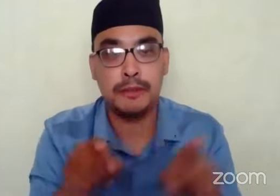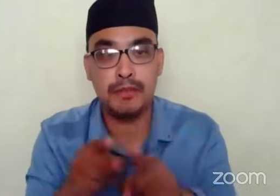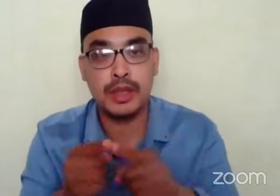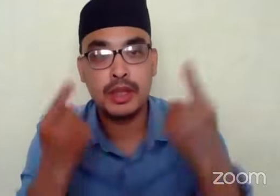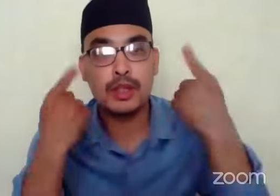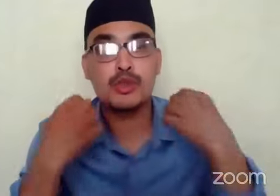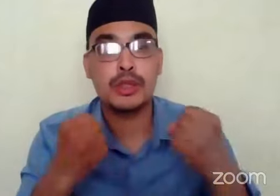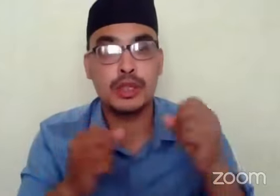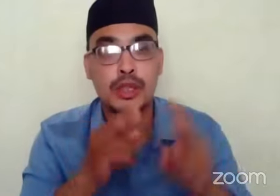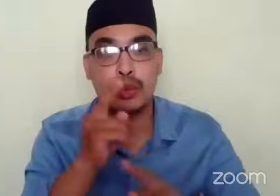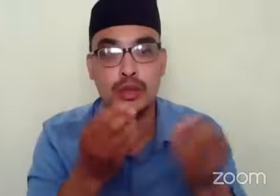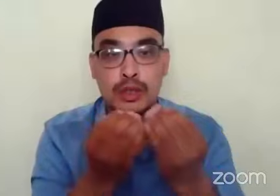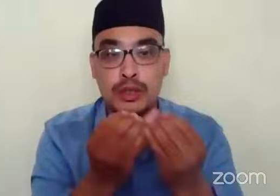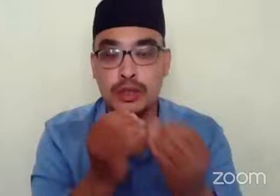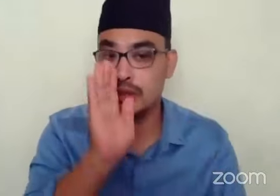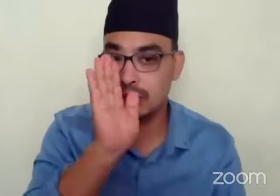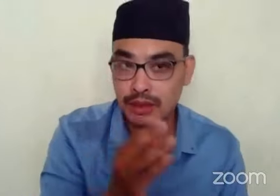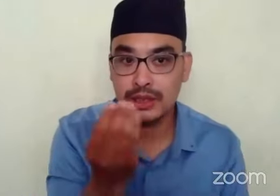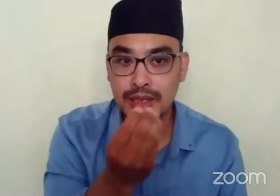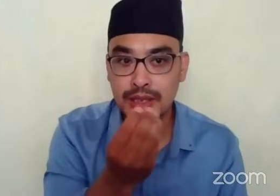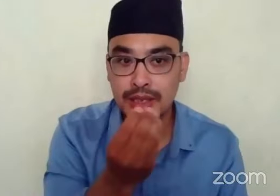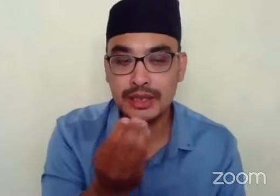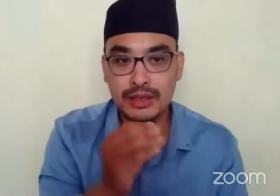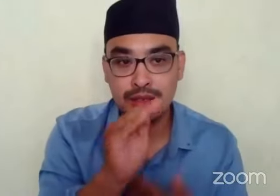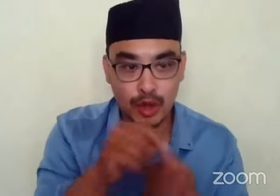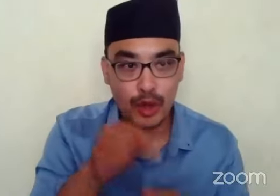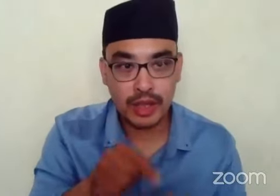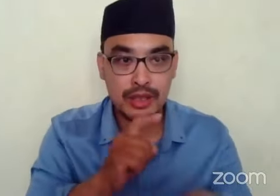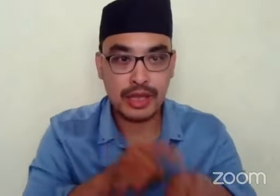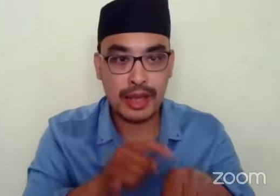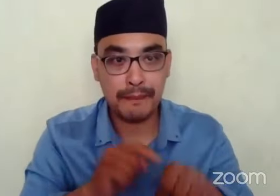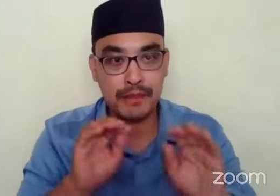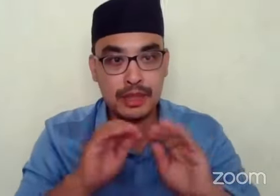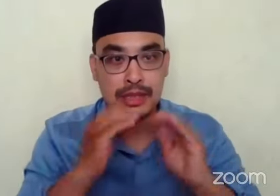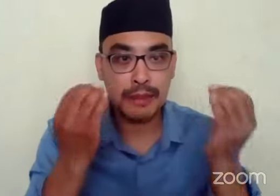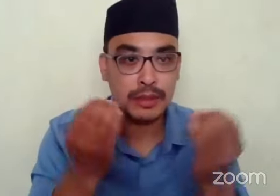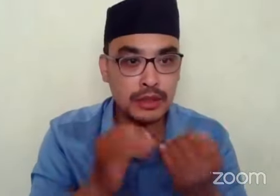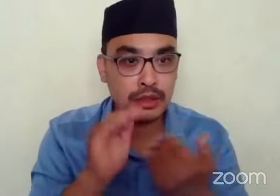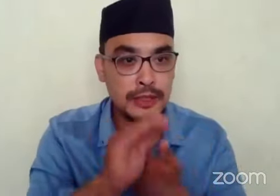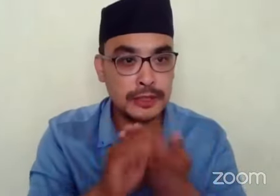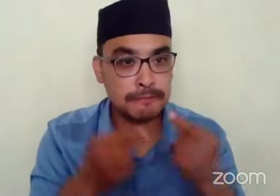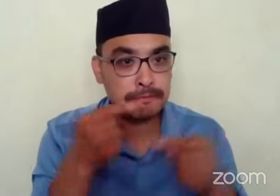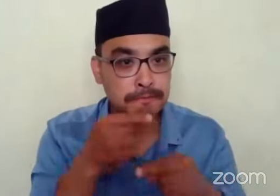केही समयपछि जब सामाजिक मोडलको सुरुवात भयो, डिजेबिलिटीमा मोडलहरू जुन